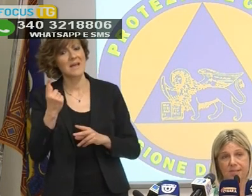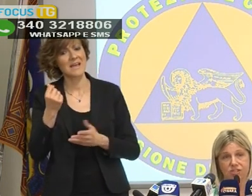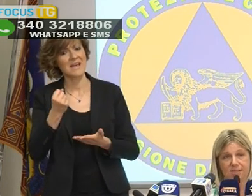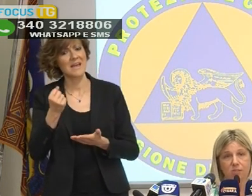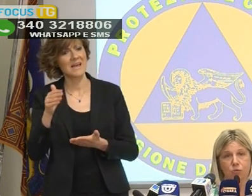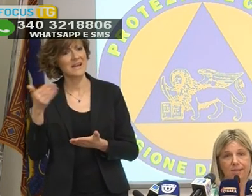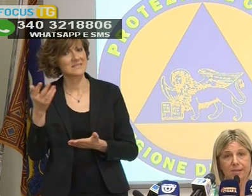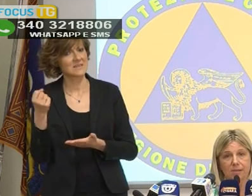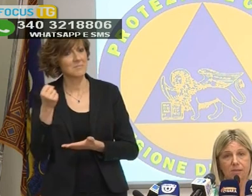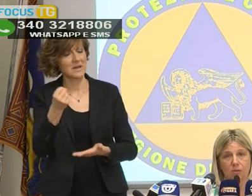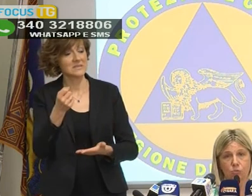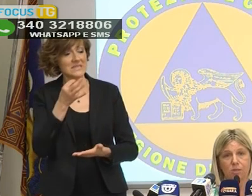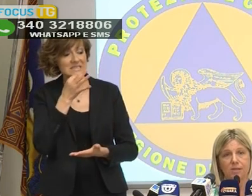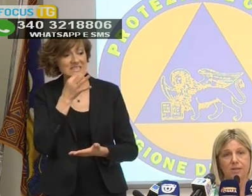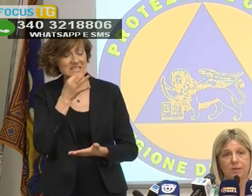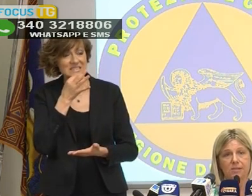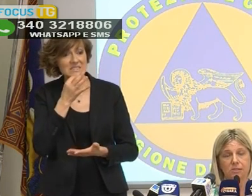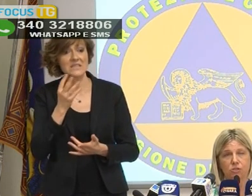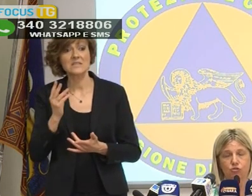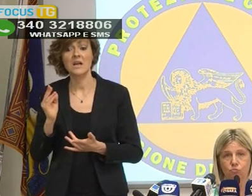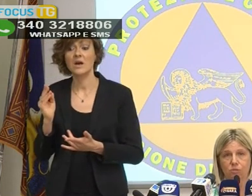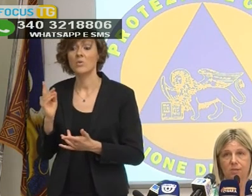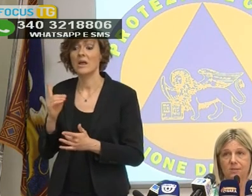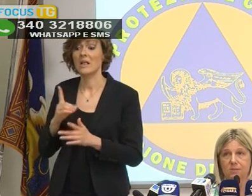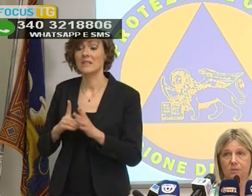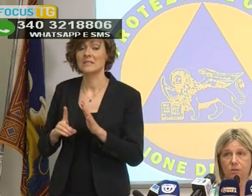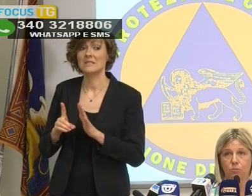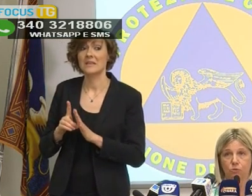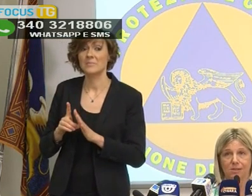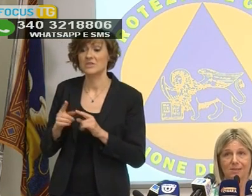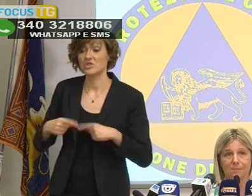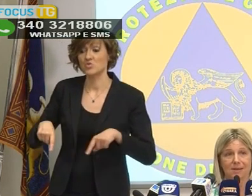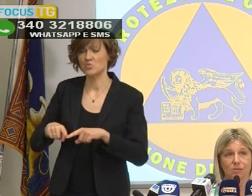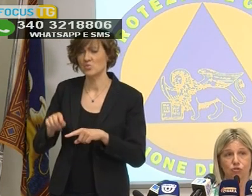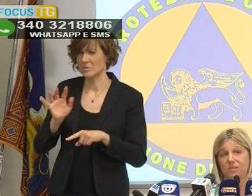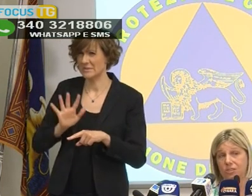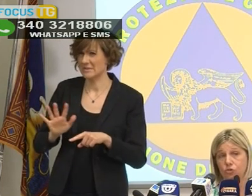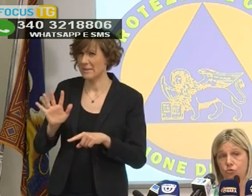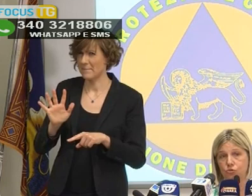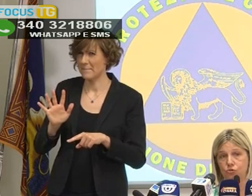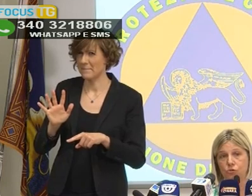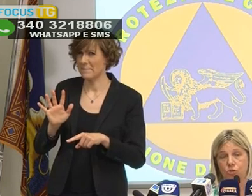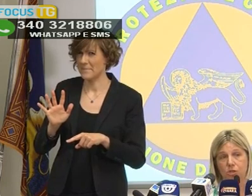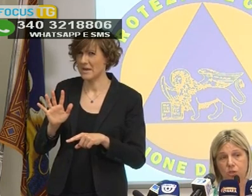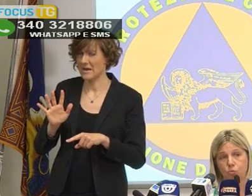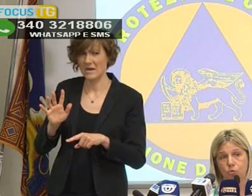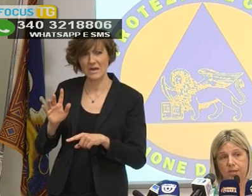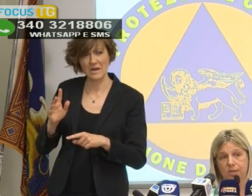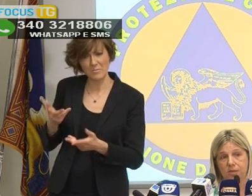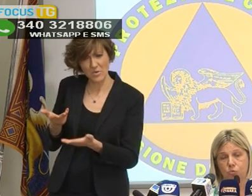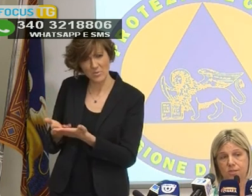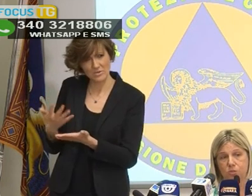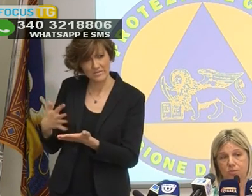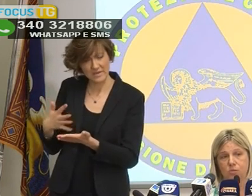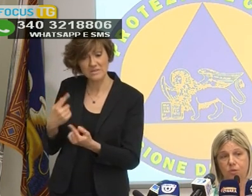Vuol dire che c'è stata una crite con una delibera di giunta che mi sembra l'ho portata giovedì scorso, in cui